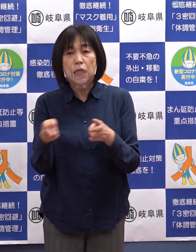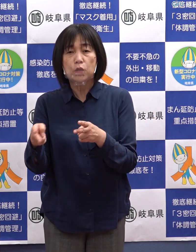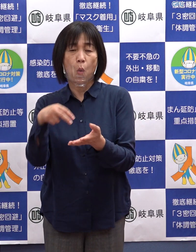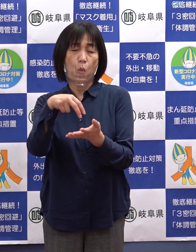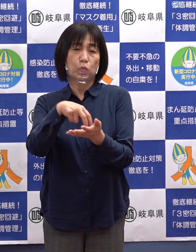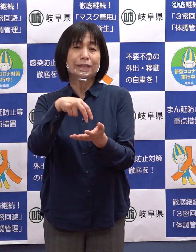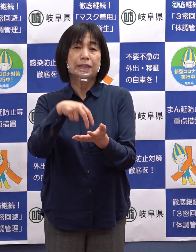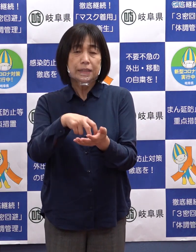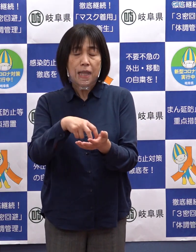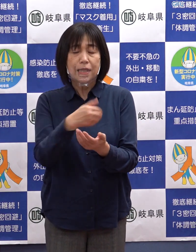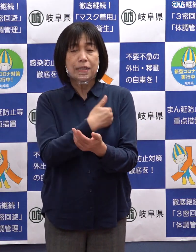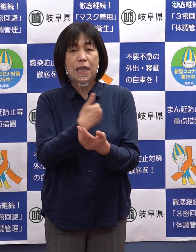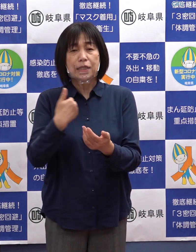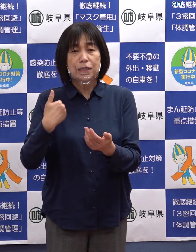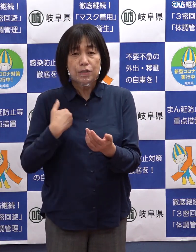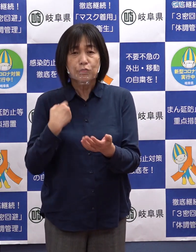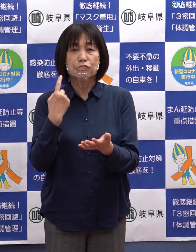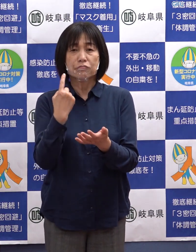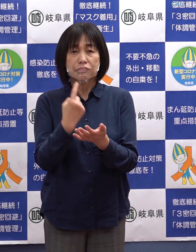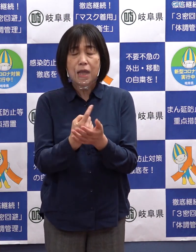な手は打っていこうということで、